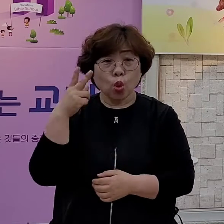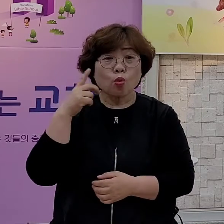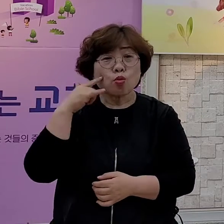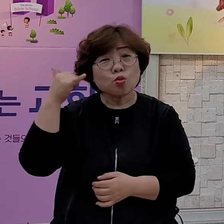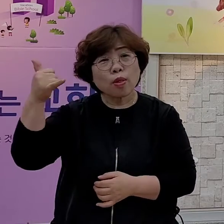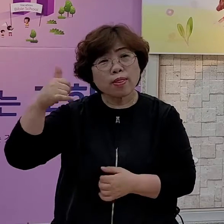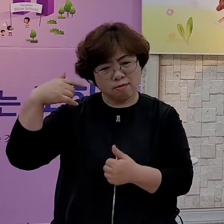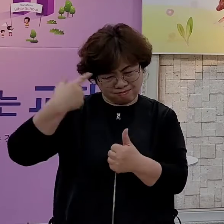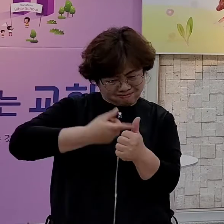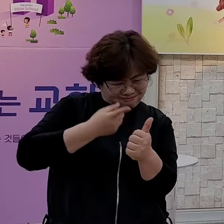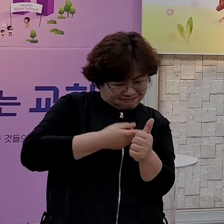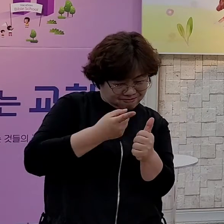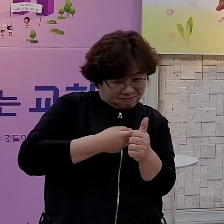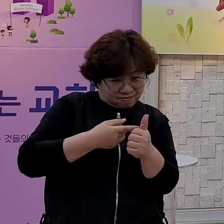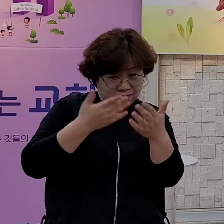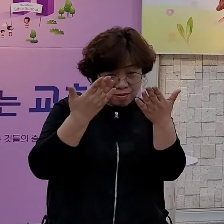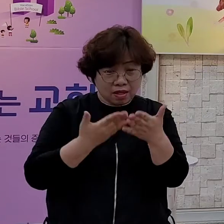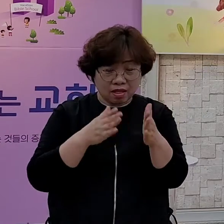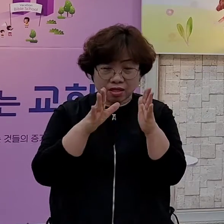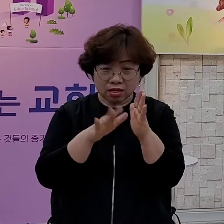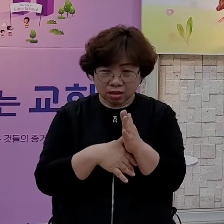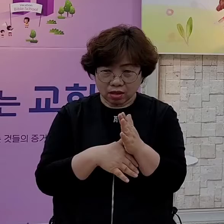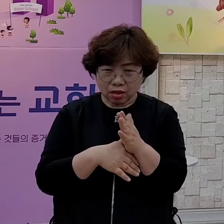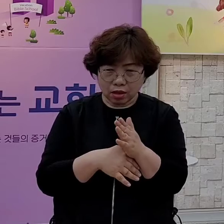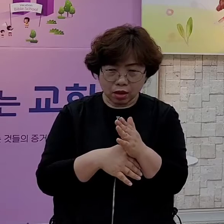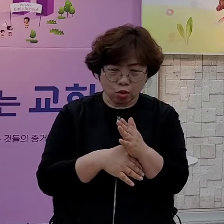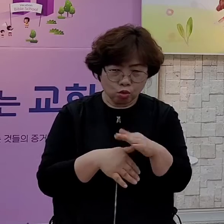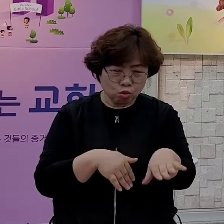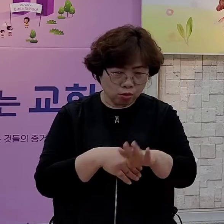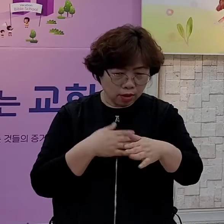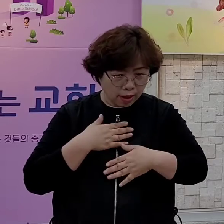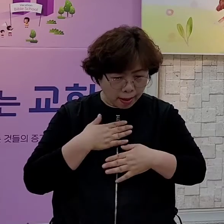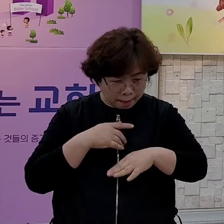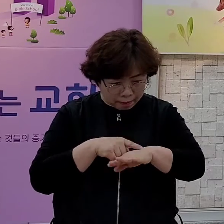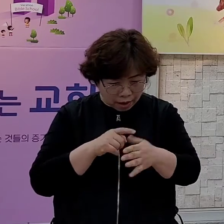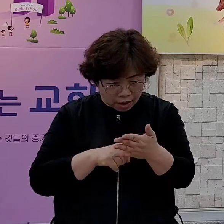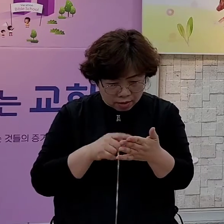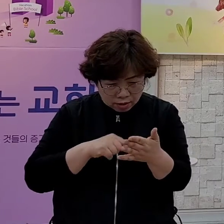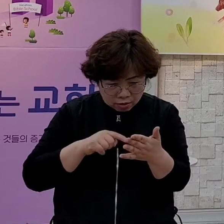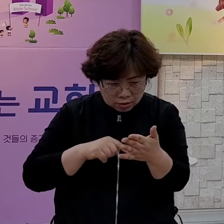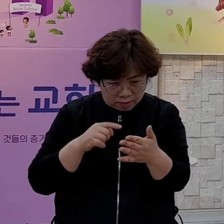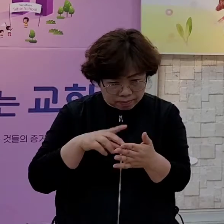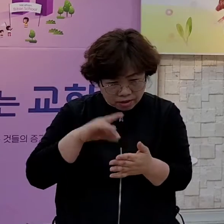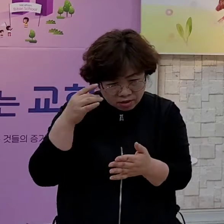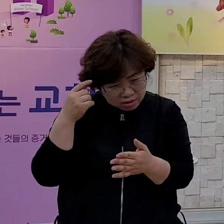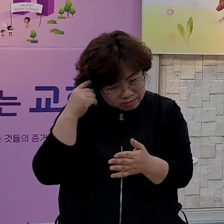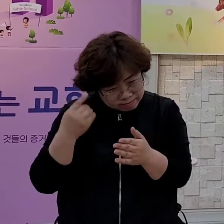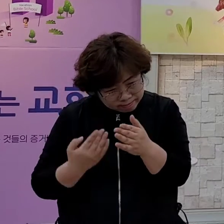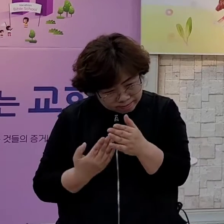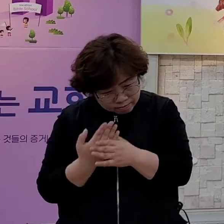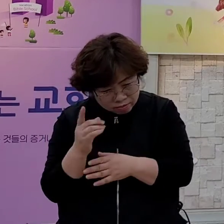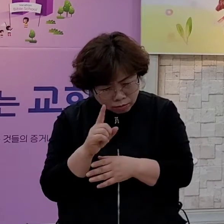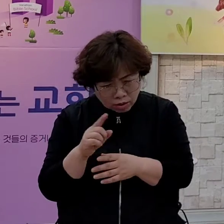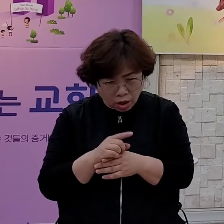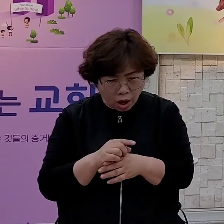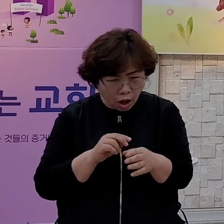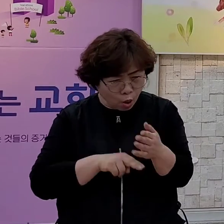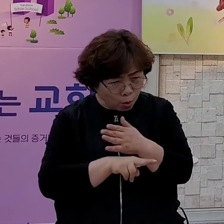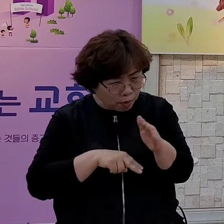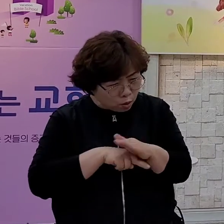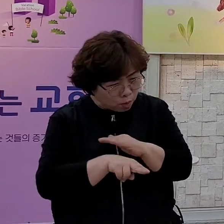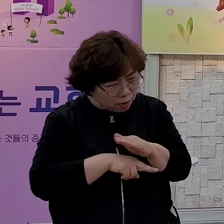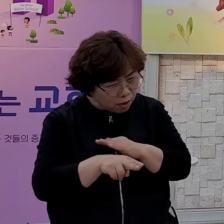일을 당하더라도 혹시 우리 마음 가운데 먼저 드는 생각이 뭐예요? 내가 어떻게